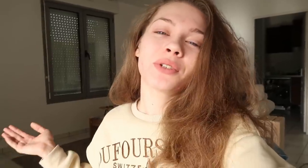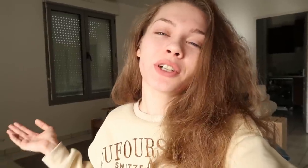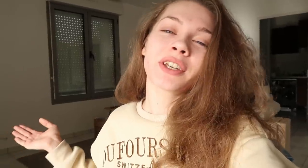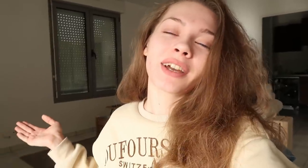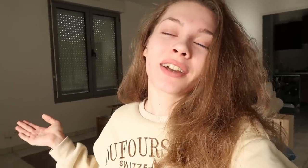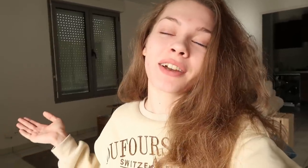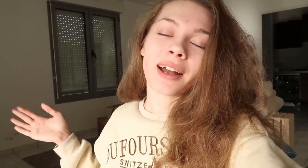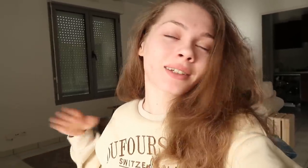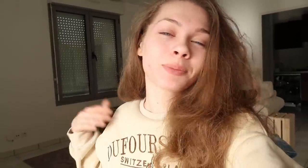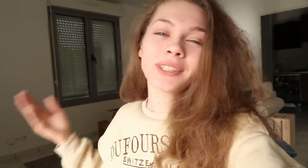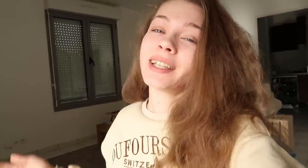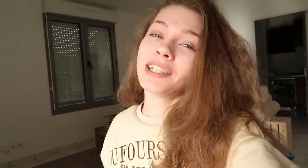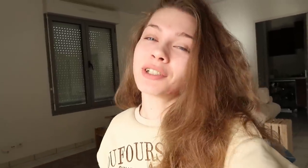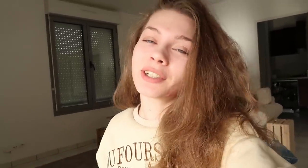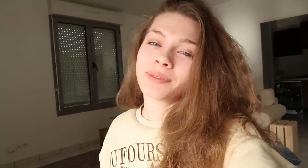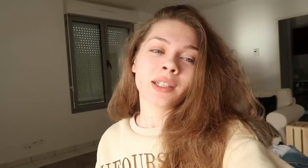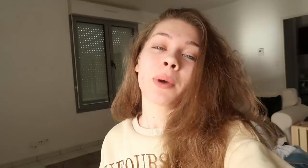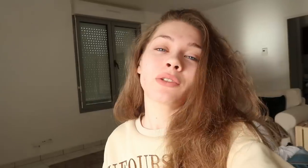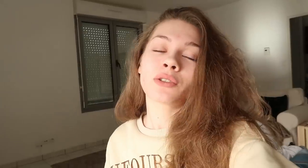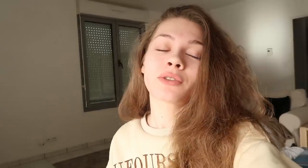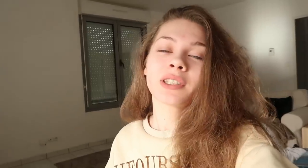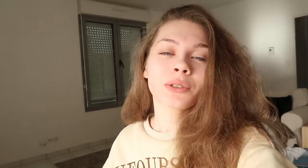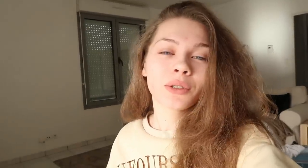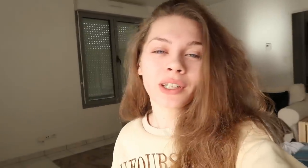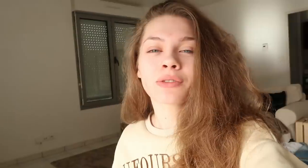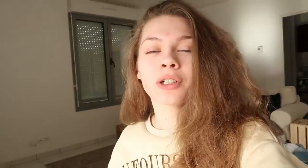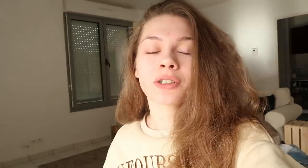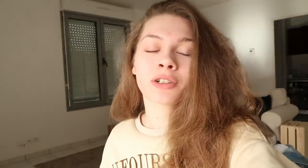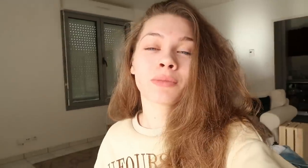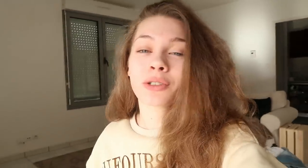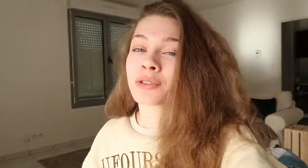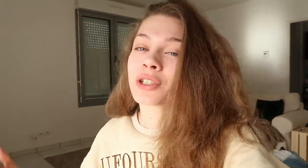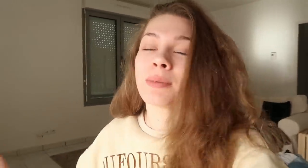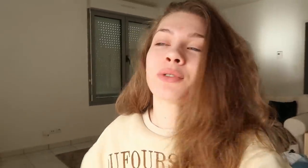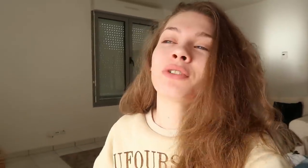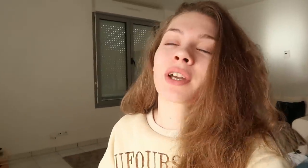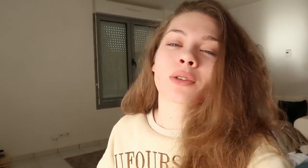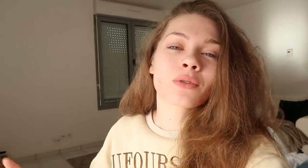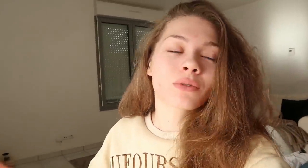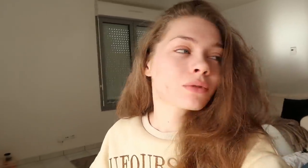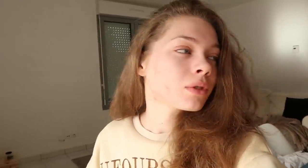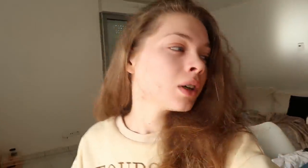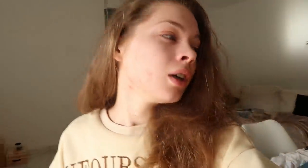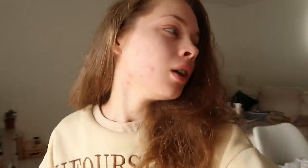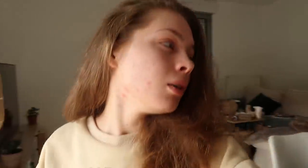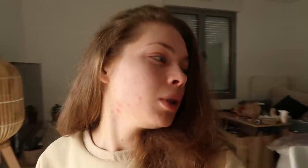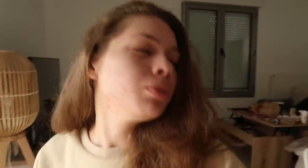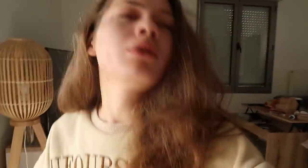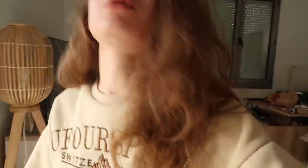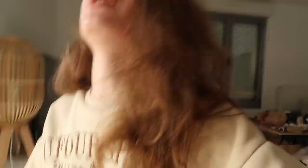vlog, un petit daily vlog qui n'est pas une vidéo et un vlog comme ce que j'ai l'habitude de faire dans une... Mais pourquoi on